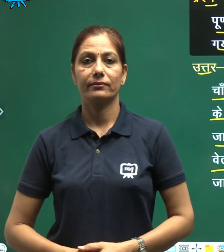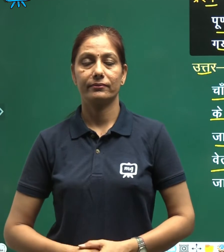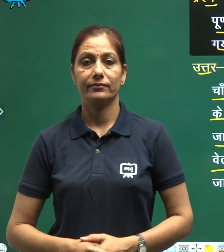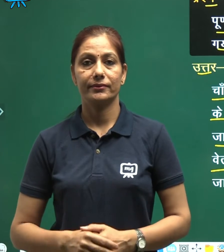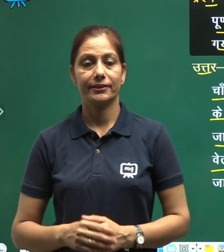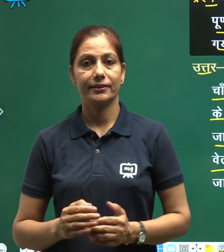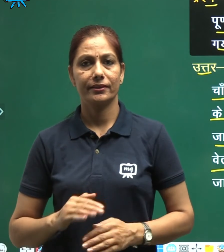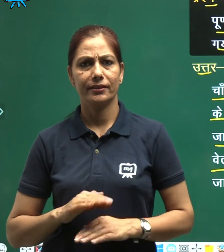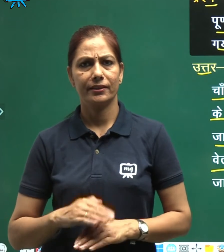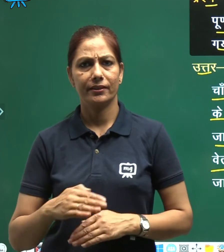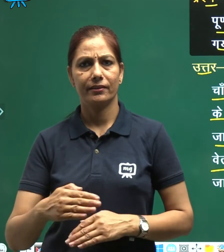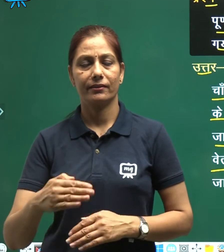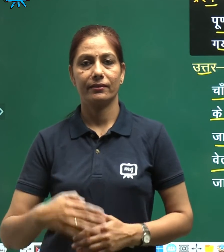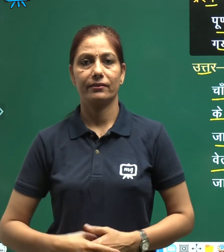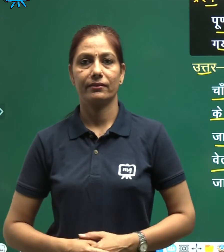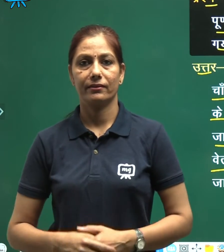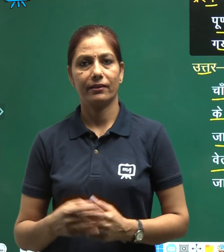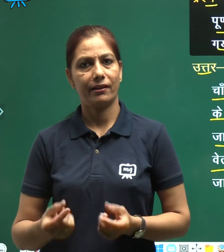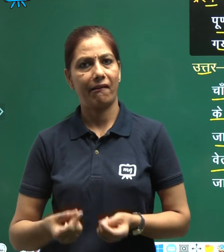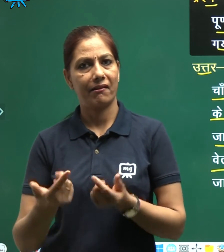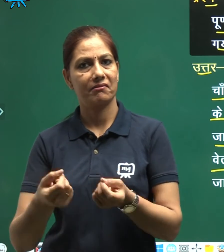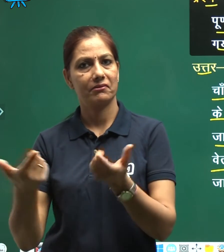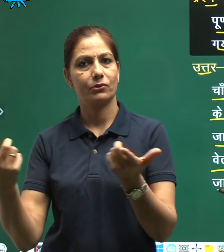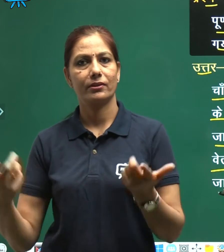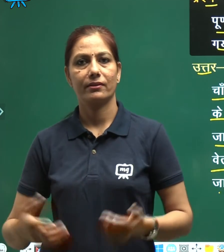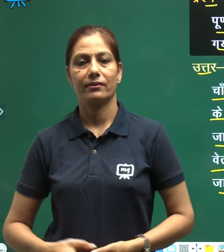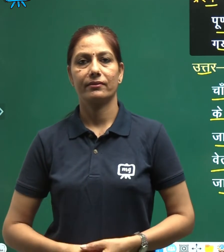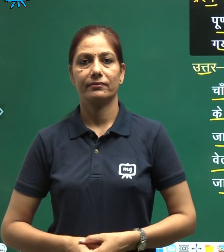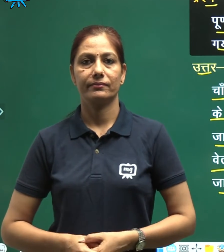धीरे धीरे खर्च हो जाता है।